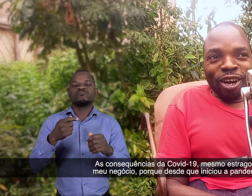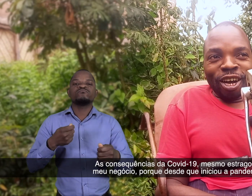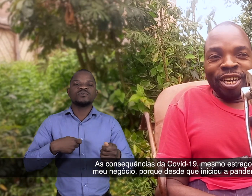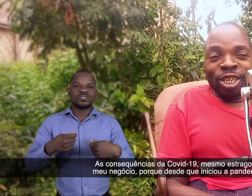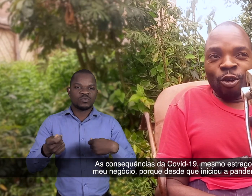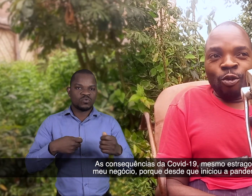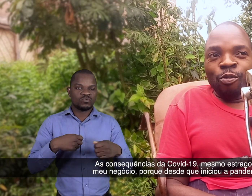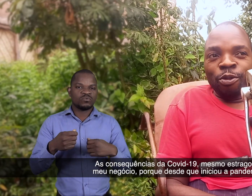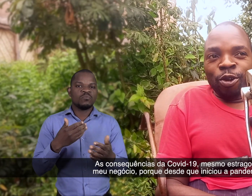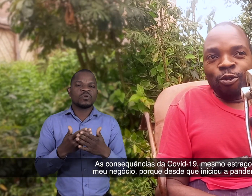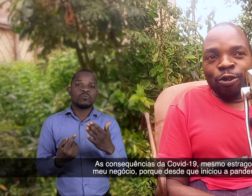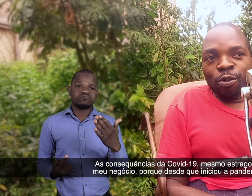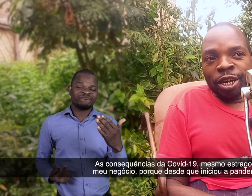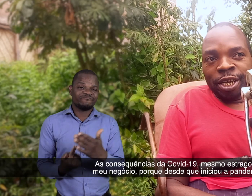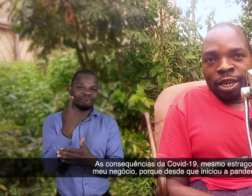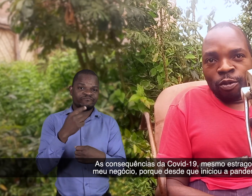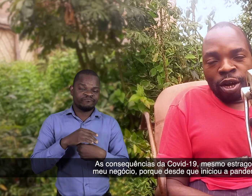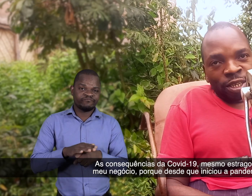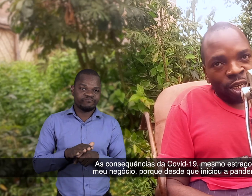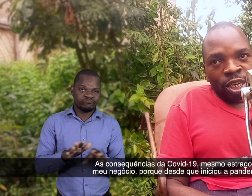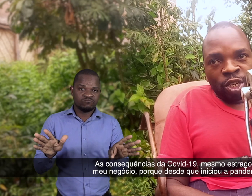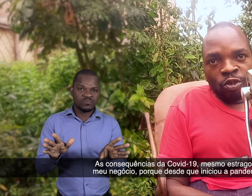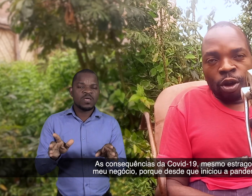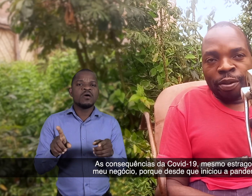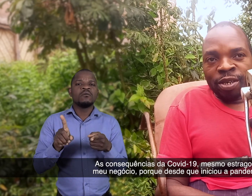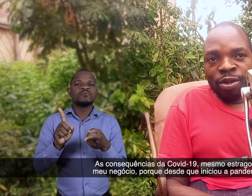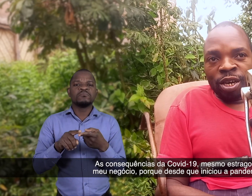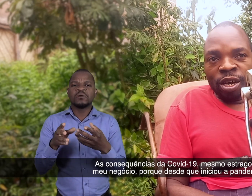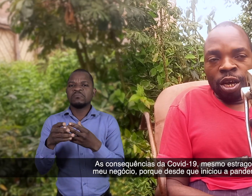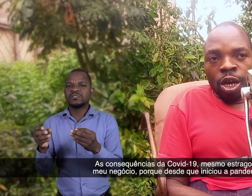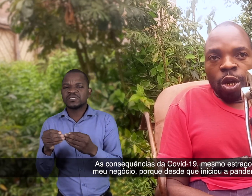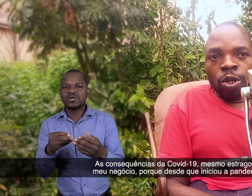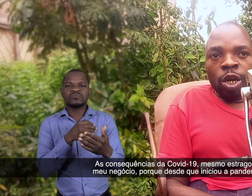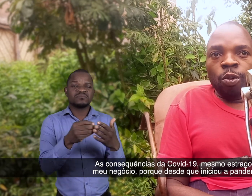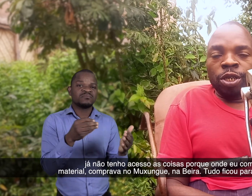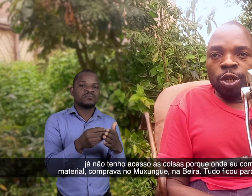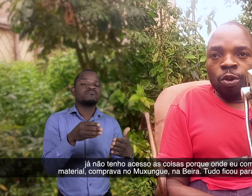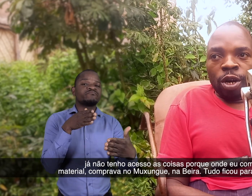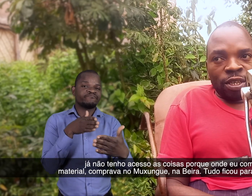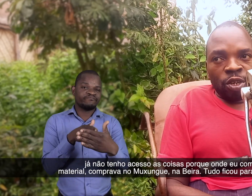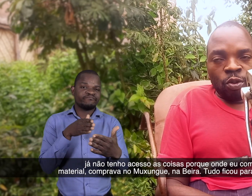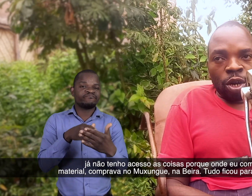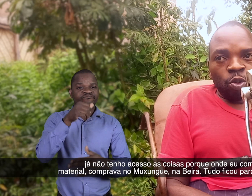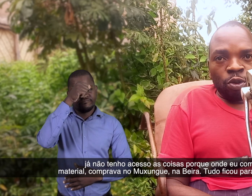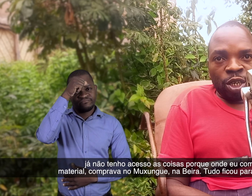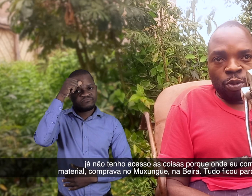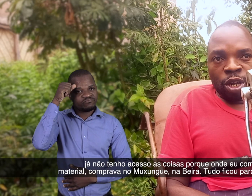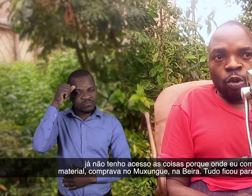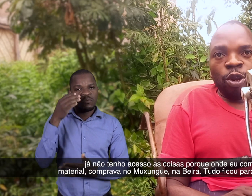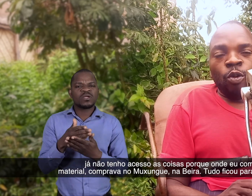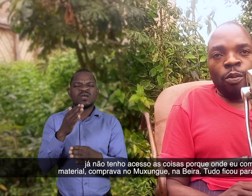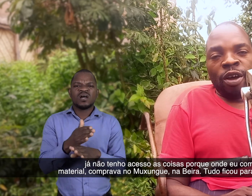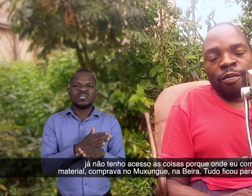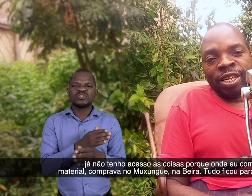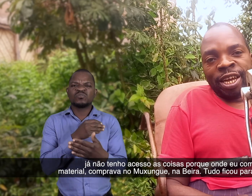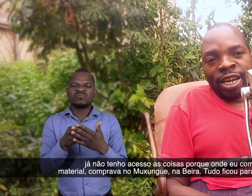estragou o meu negócio, porque quase desde que iniciou a pandemia, já não tenho acesso às coisas. Porque